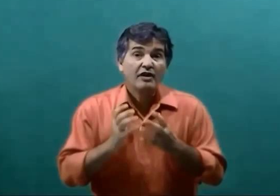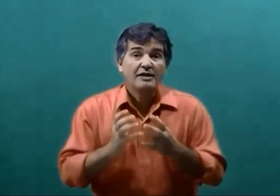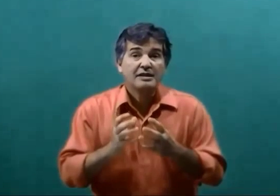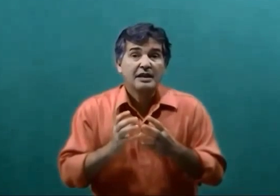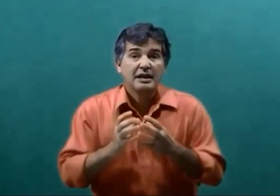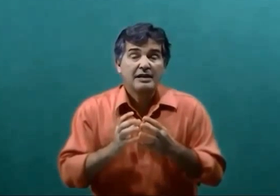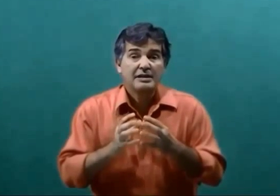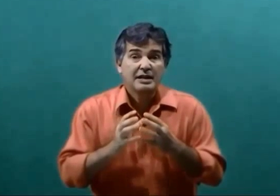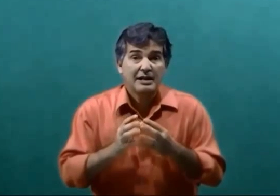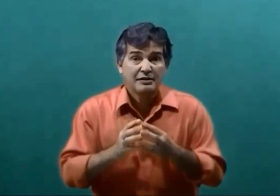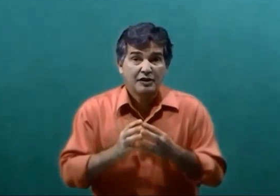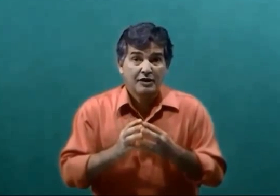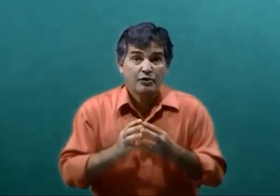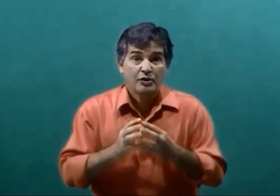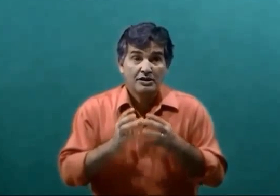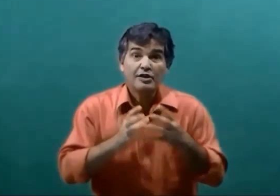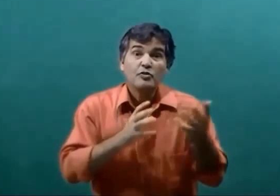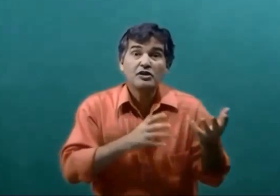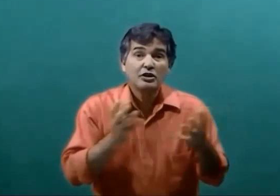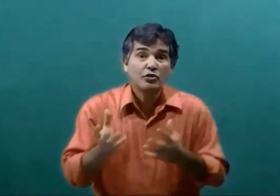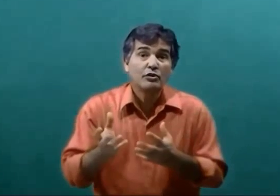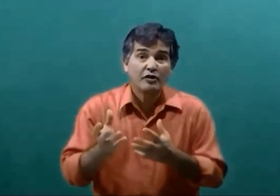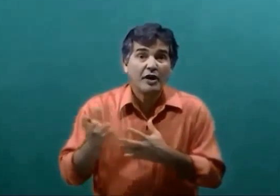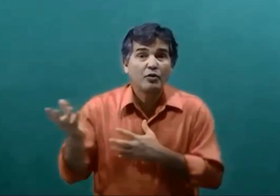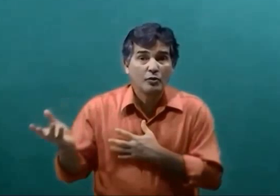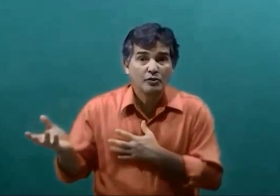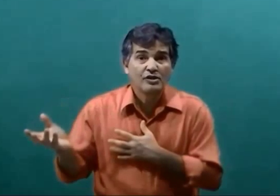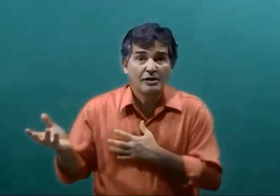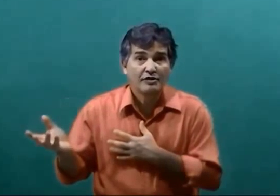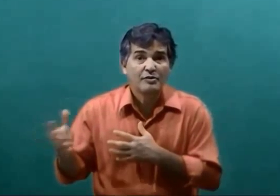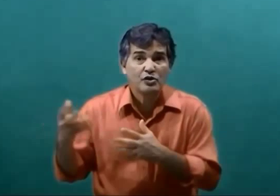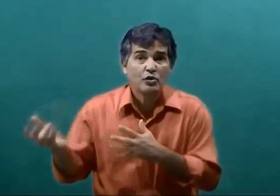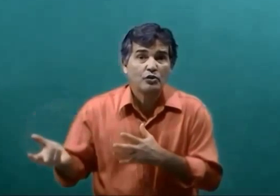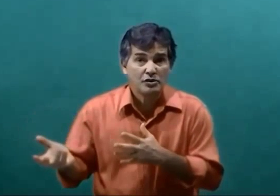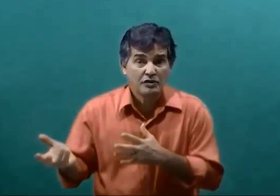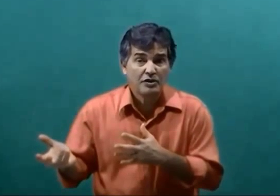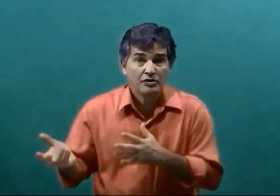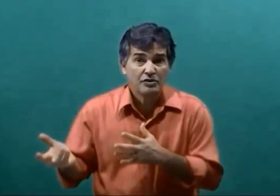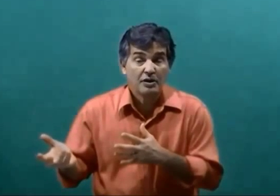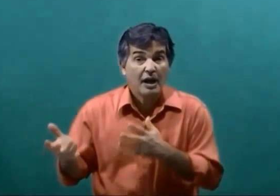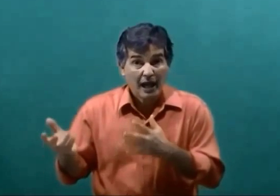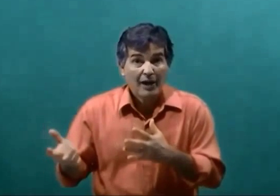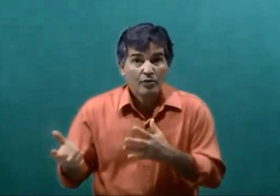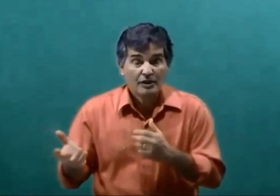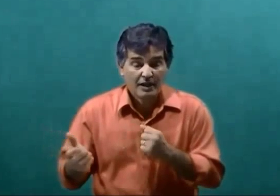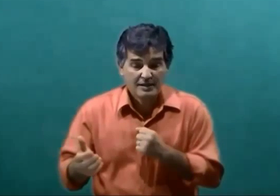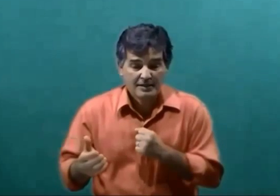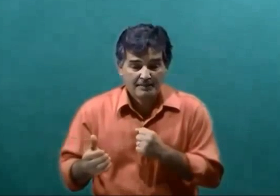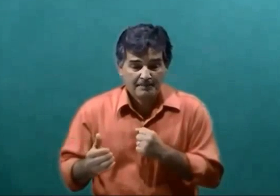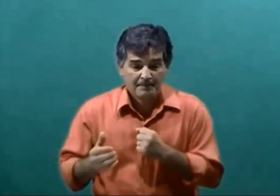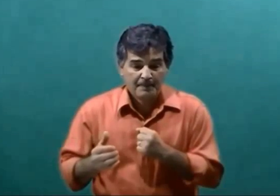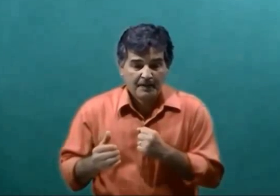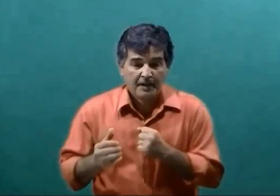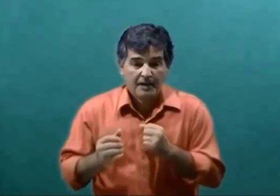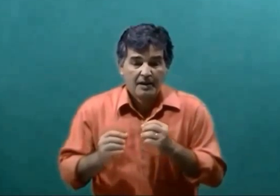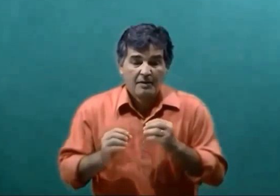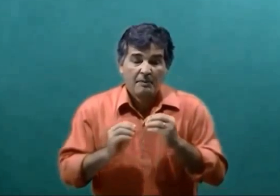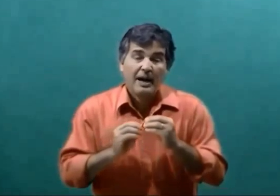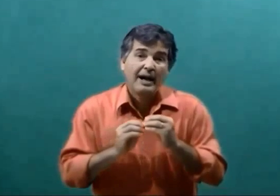vem a ser esses classificadores? Eles substituem o verbo como nós já vimos em outros vídeos. Acontece que,